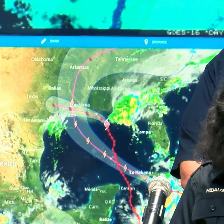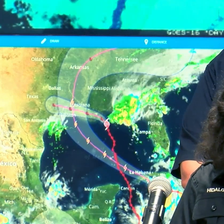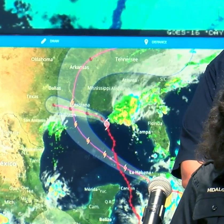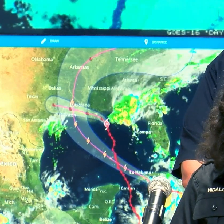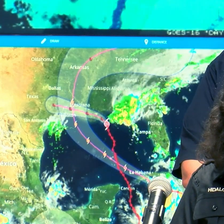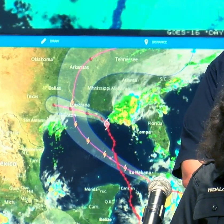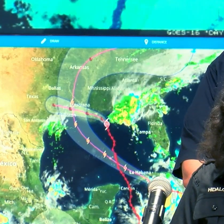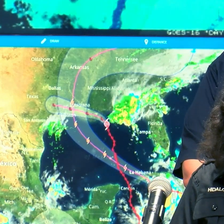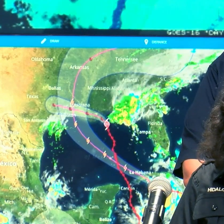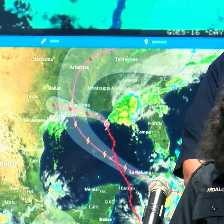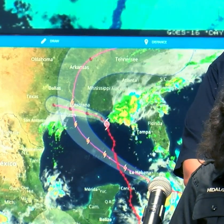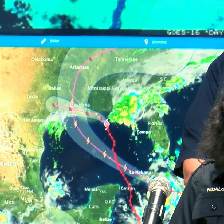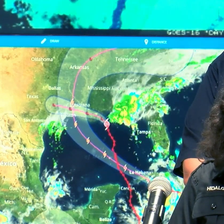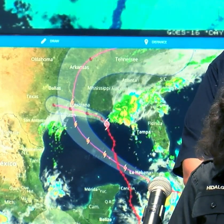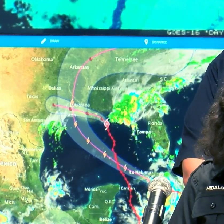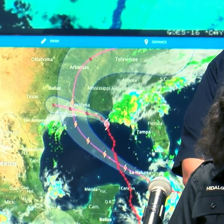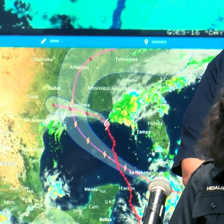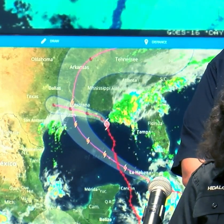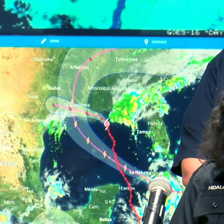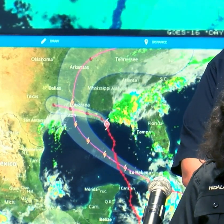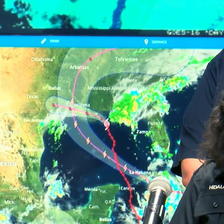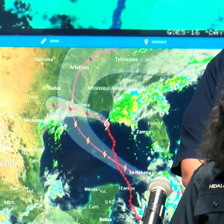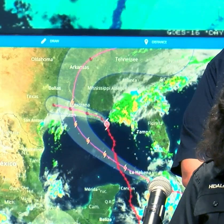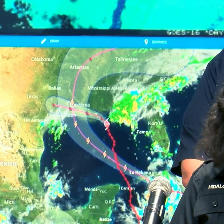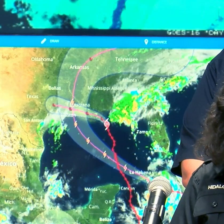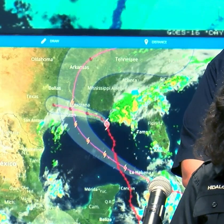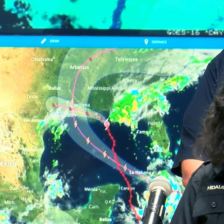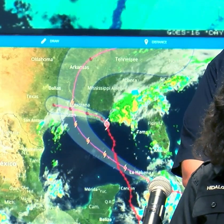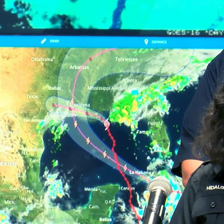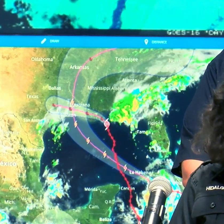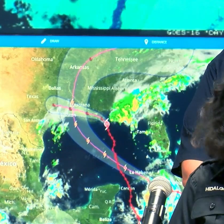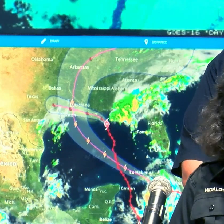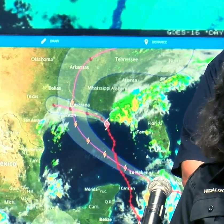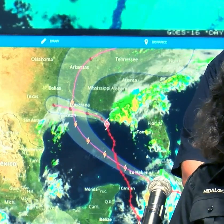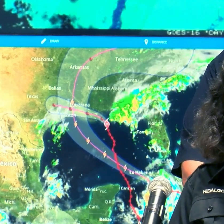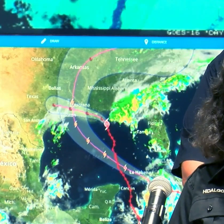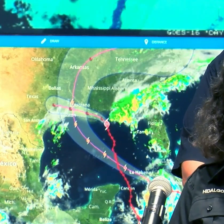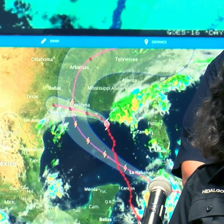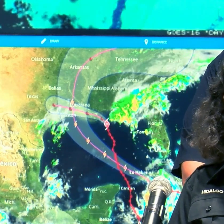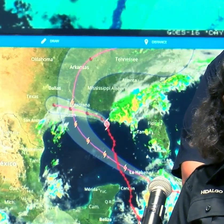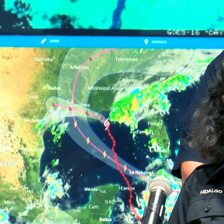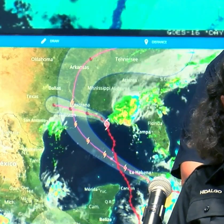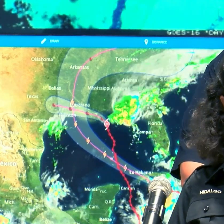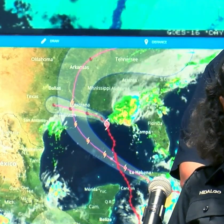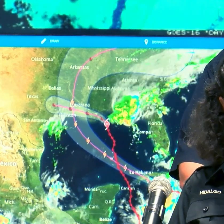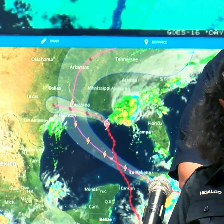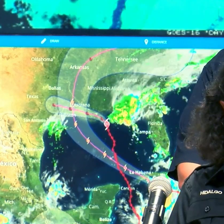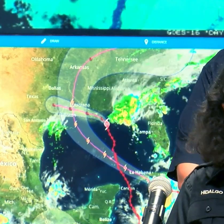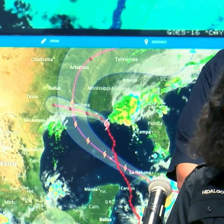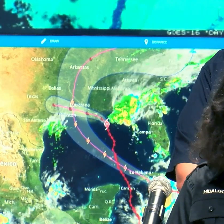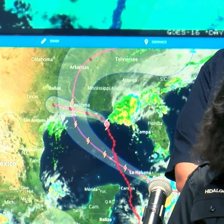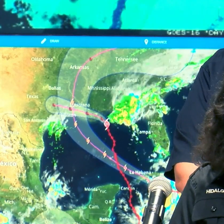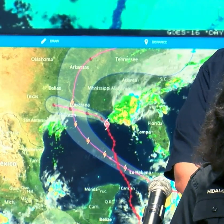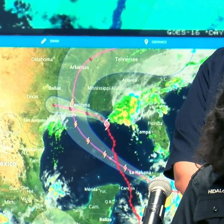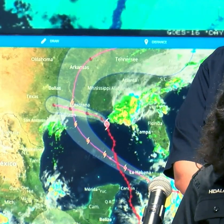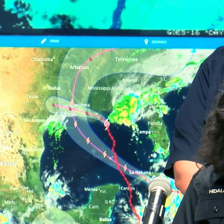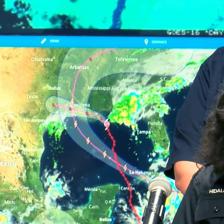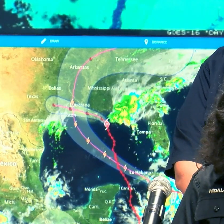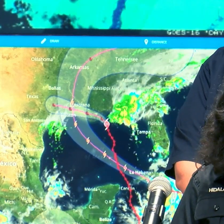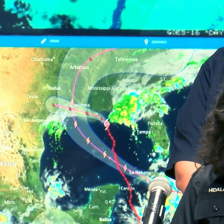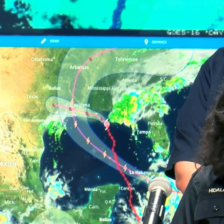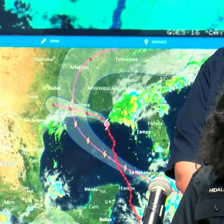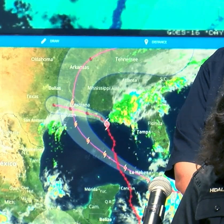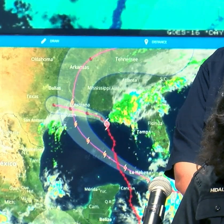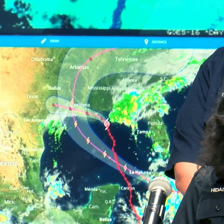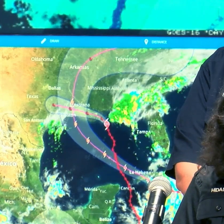nos hemos preparado para remover cualquier escombro, preparando la gestión de escombros, si